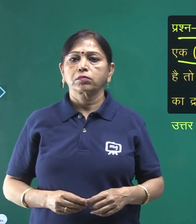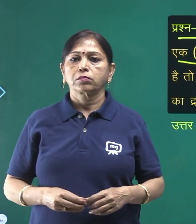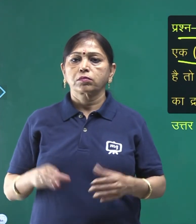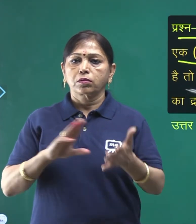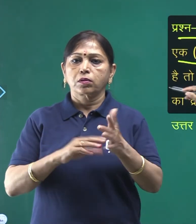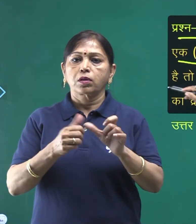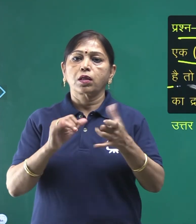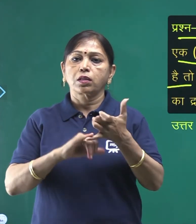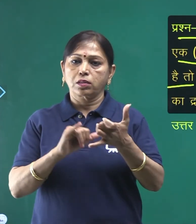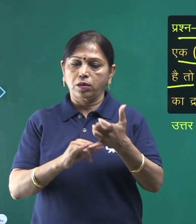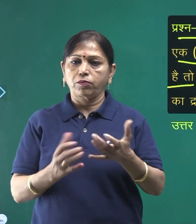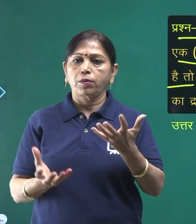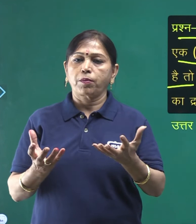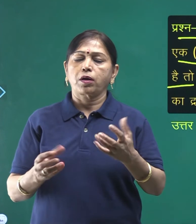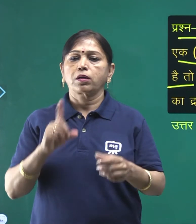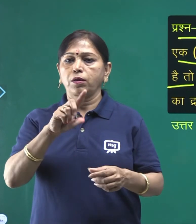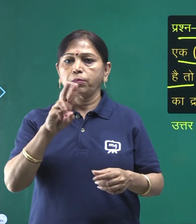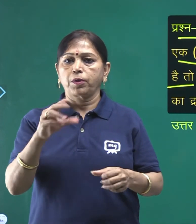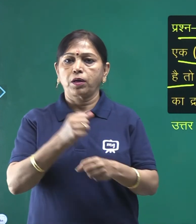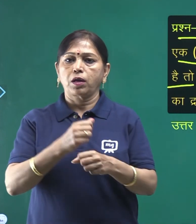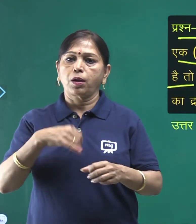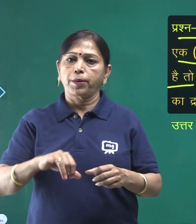द्रव्यमान 12 ग्राम है तो